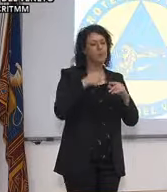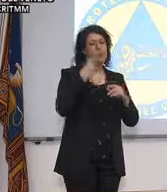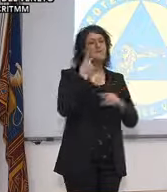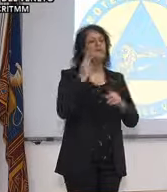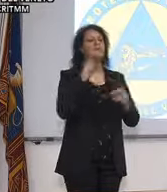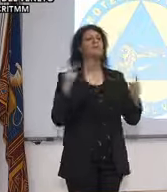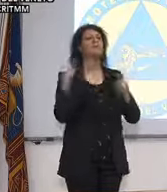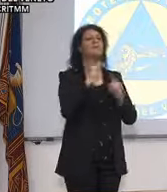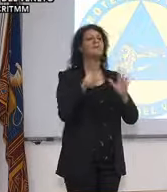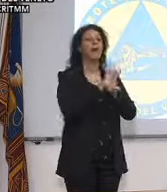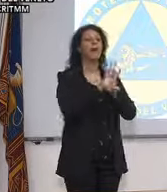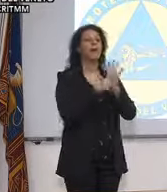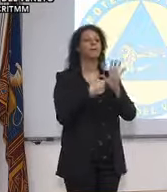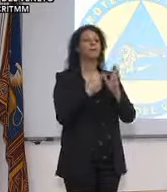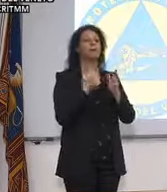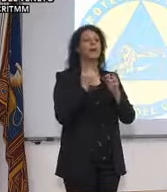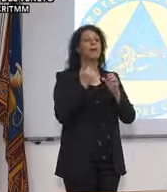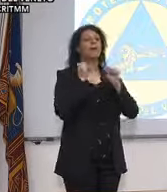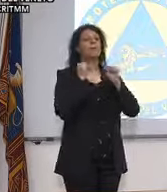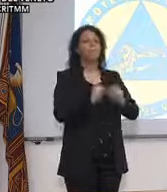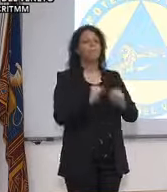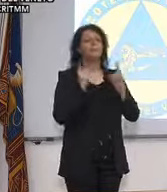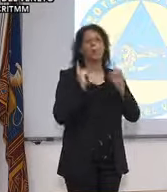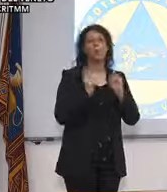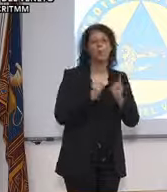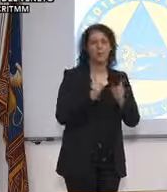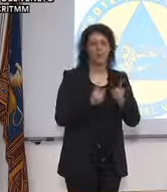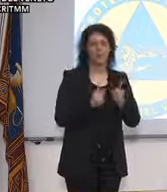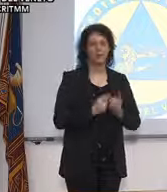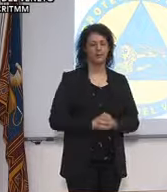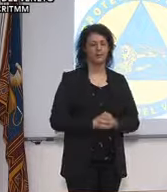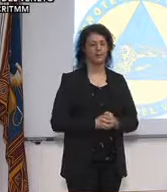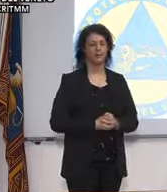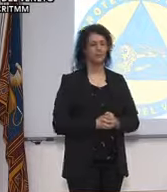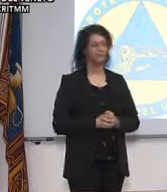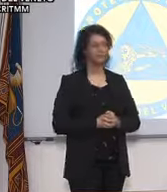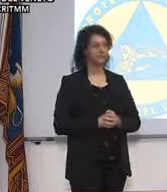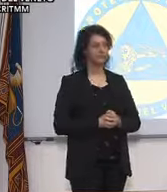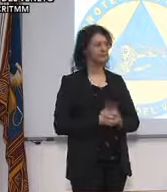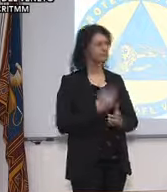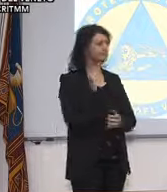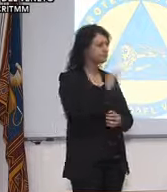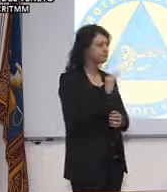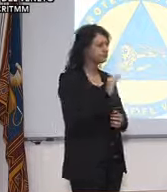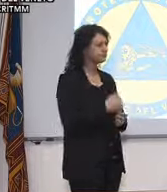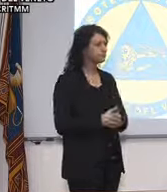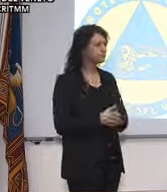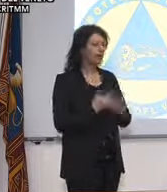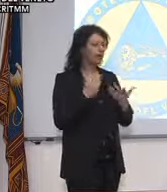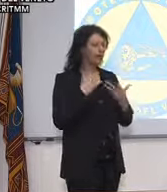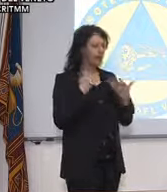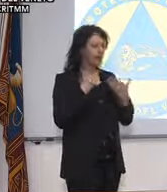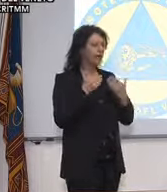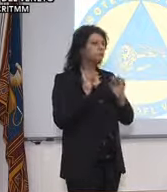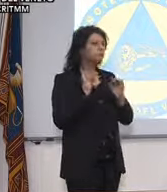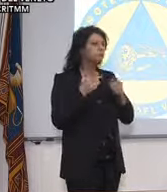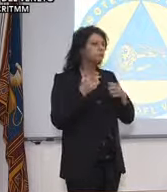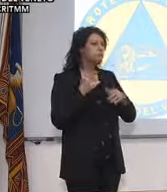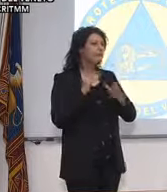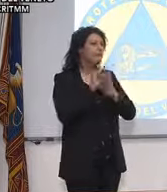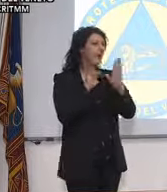effettivamente fino a dove possiamo andare, insomma, con la volontà che c'è spesso presente. vi siete posti anche una scadenza su quando potrebbe avvenire